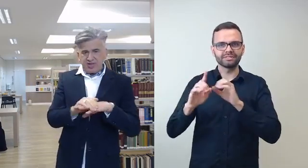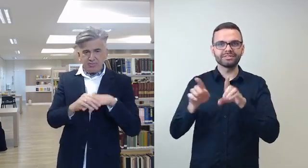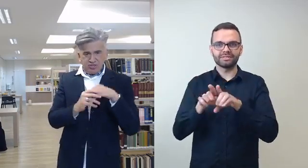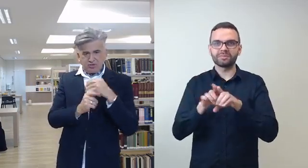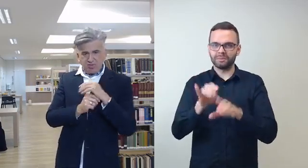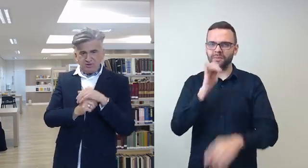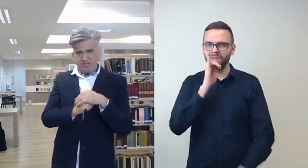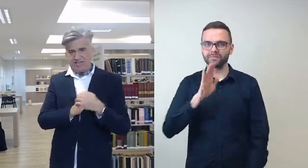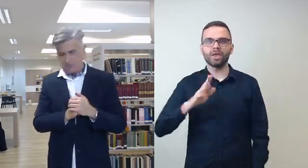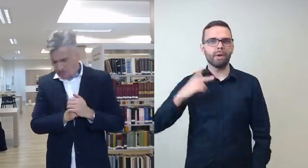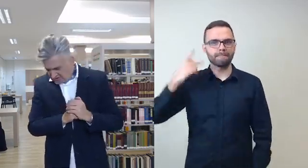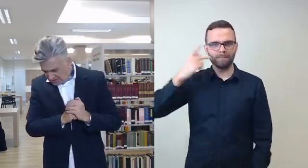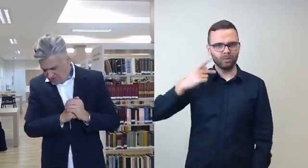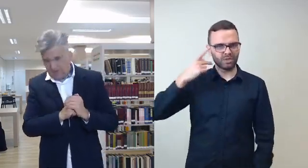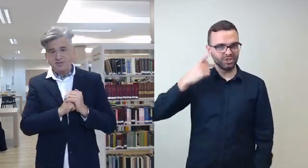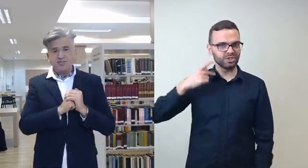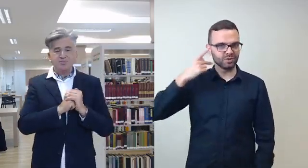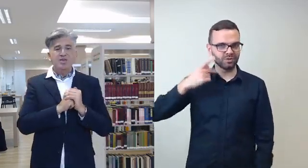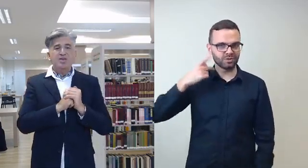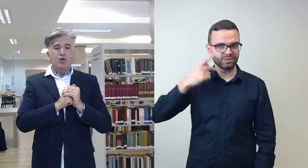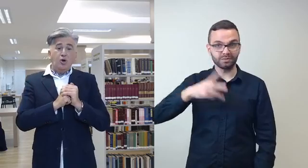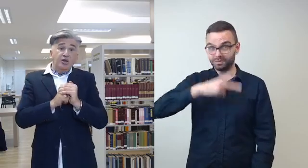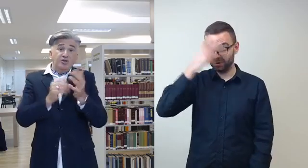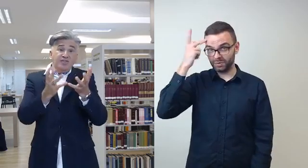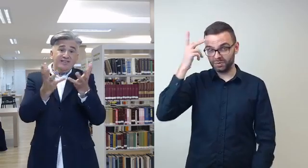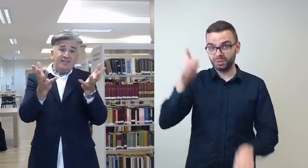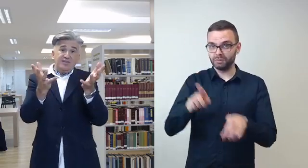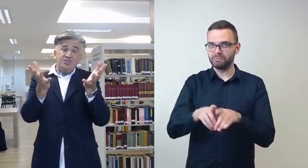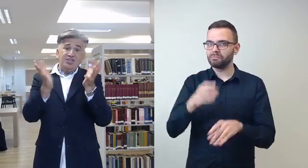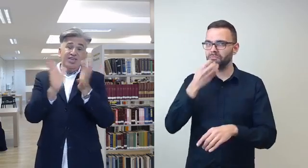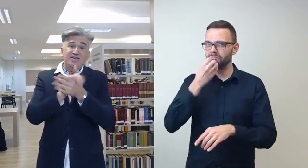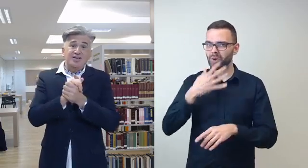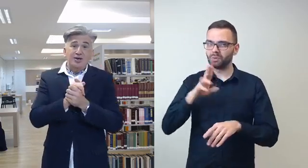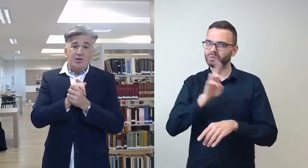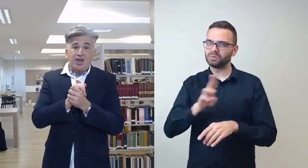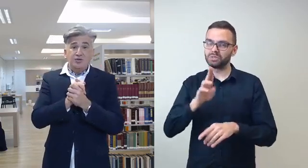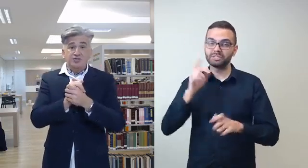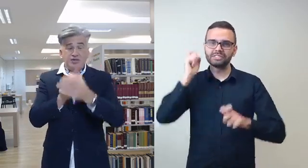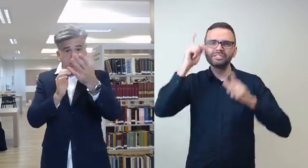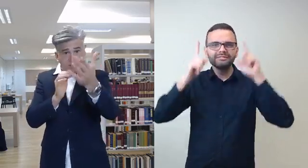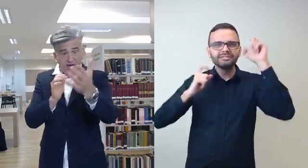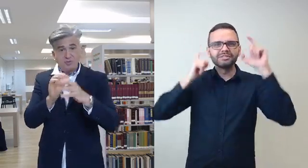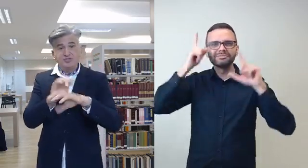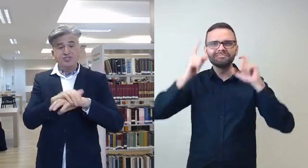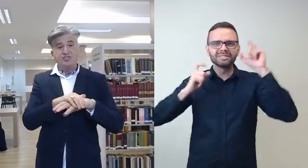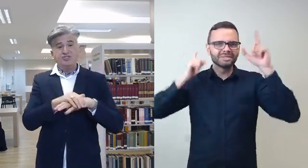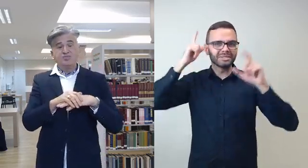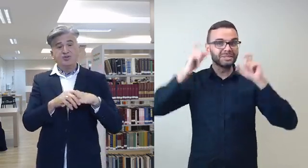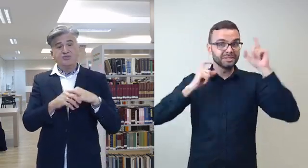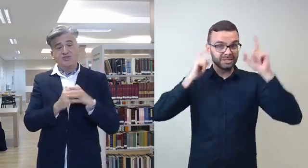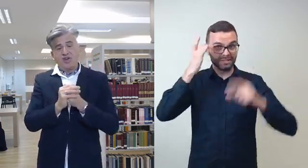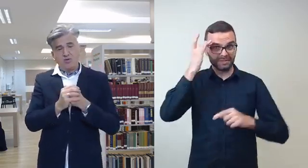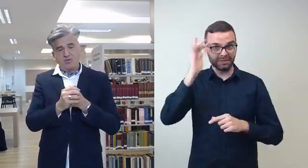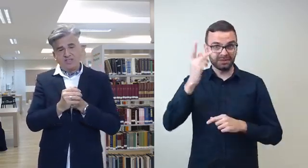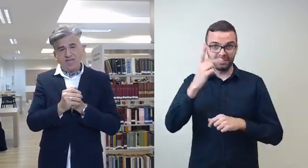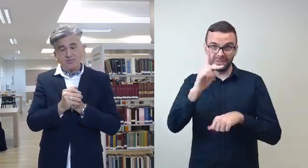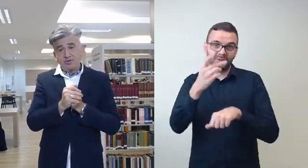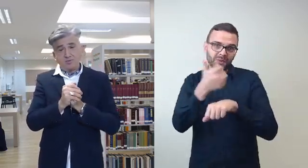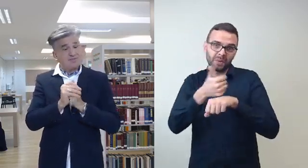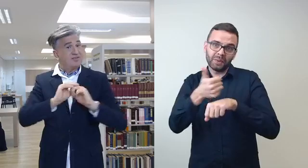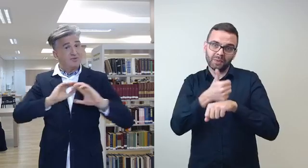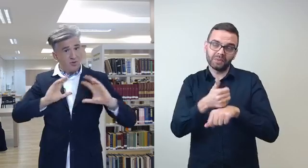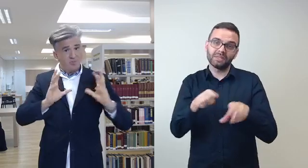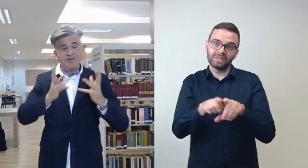político, né? Político é bom de gesto, isso aí eu falo sempre, como eu não sei exatamente qual é o seu grau de profissional como intérprete, eu